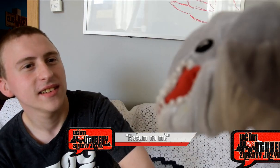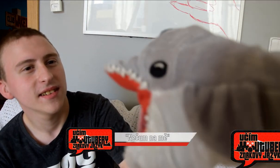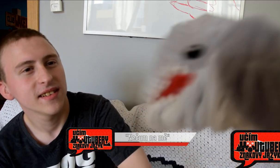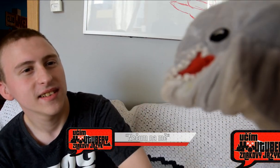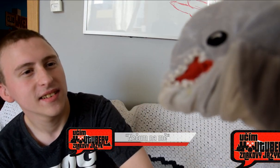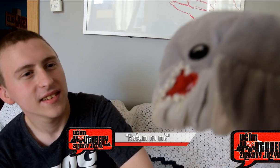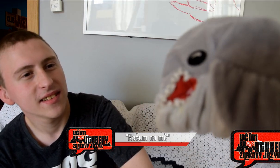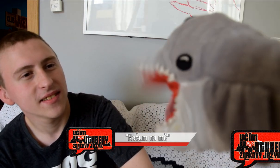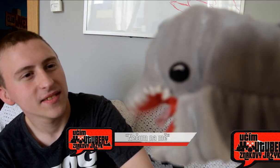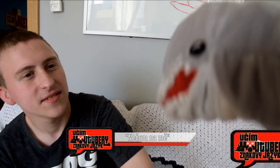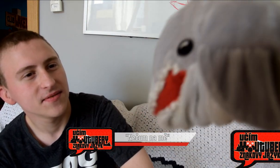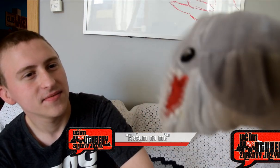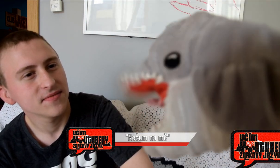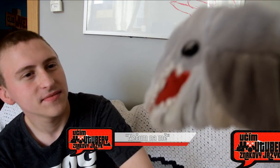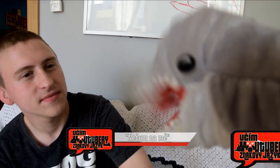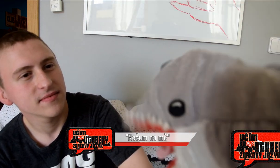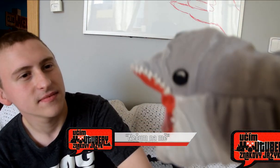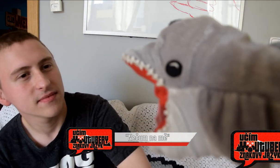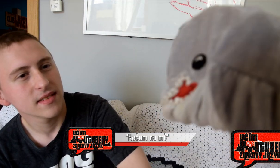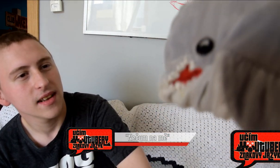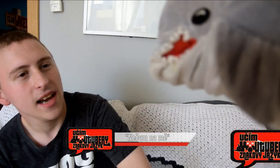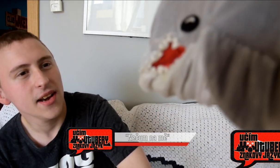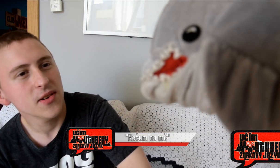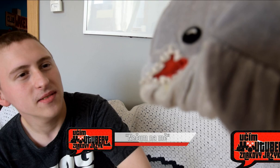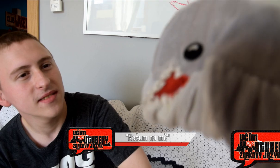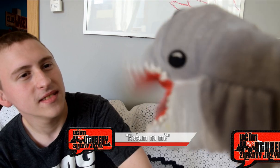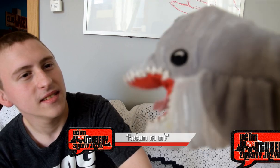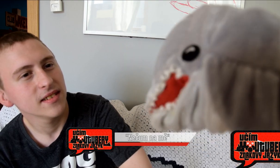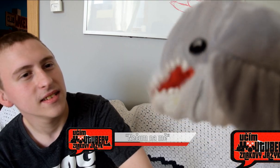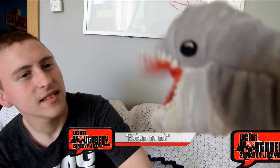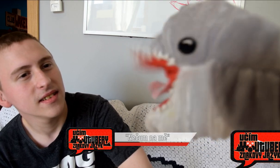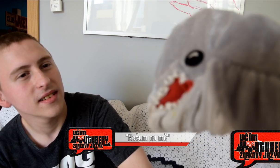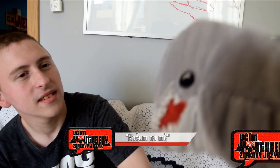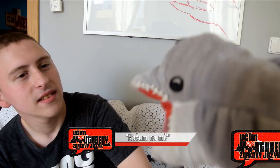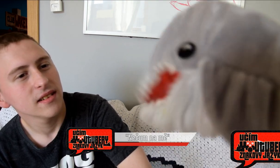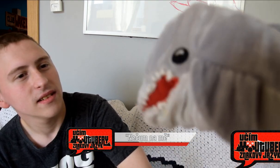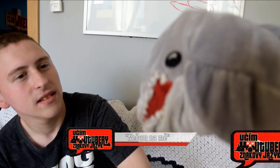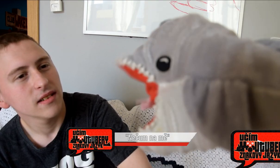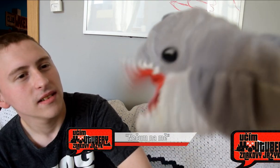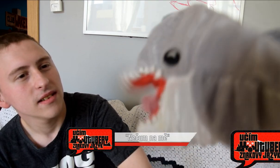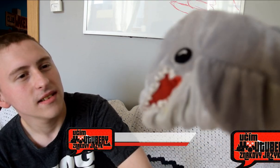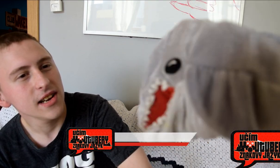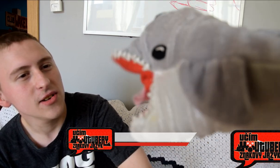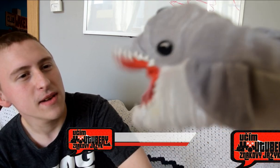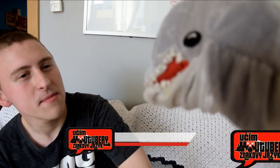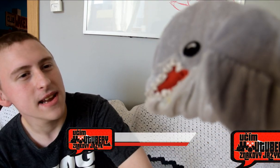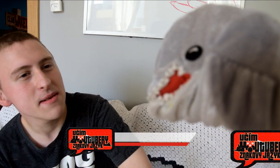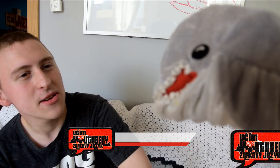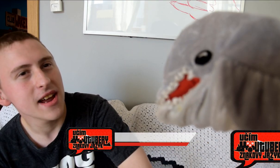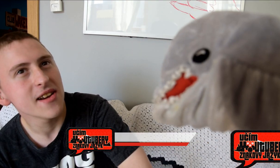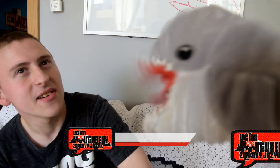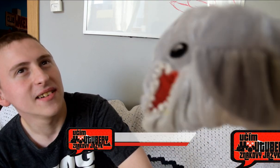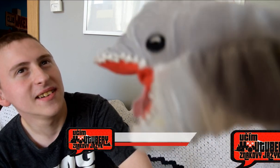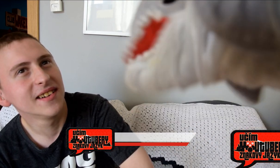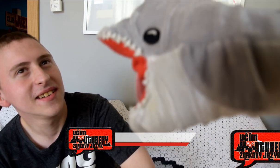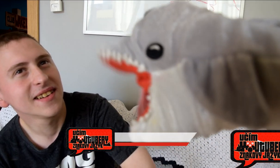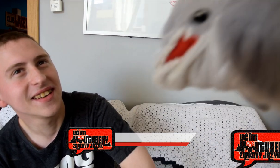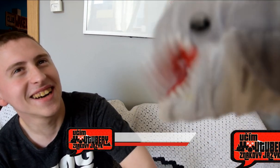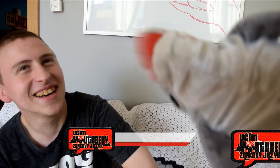Nečum na mě. Dokážeš mi odezírat zertu? Ano. Dobře, tak co říkám? Nečum na mě, je mi to jedno. Perfektní, ano, to jsem